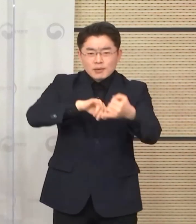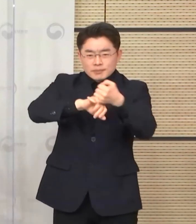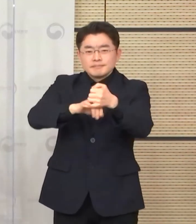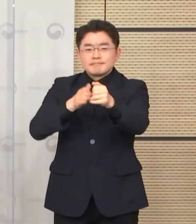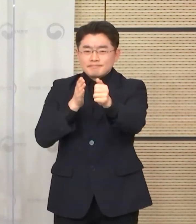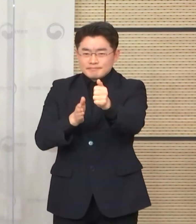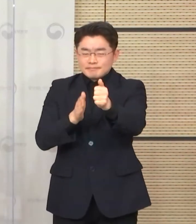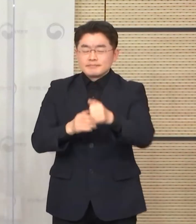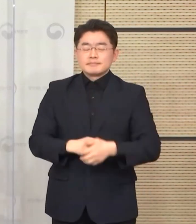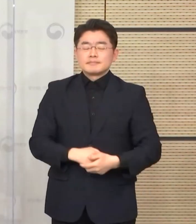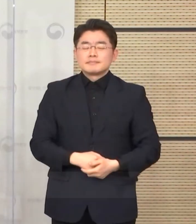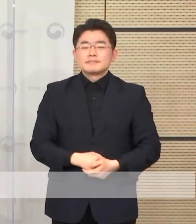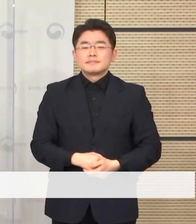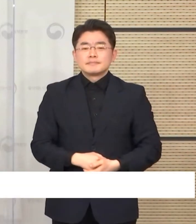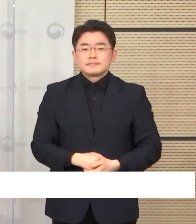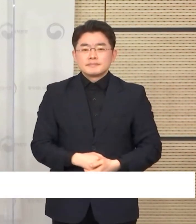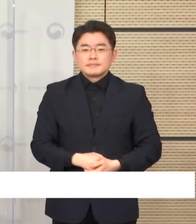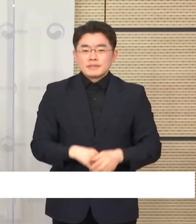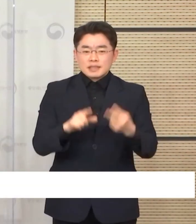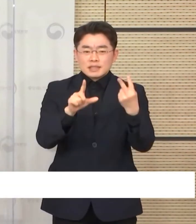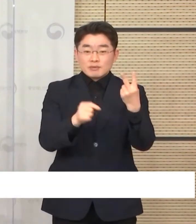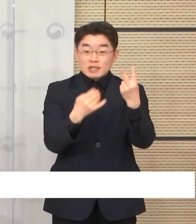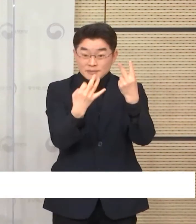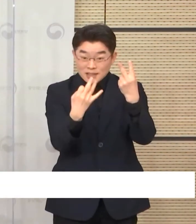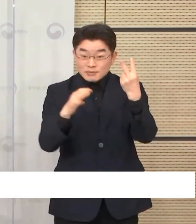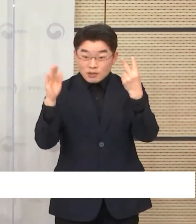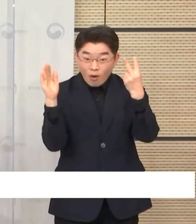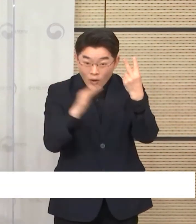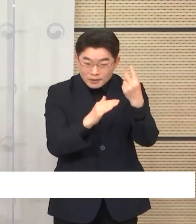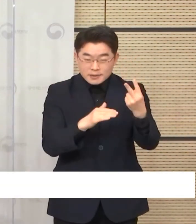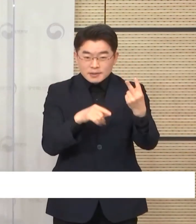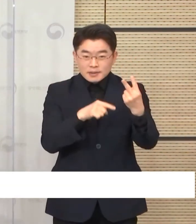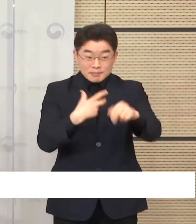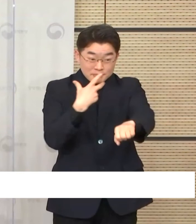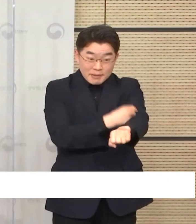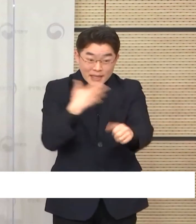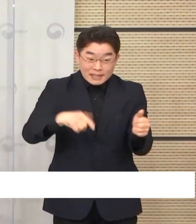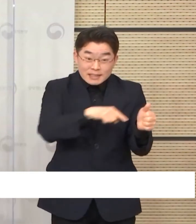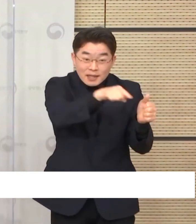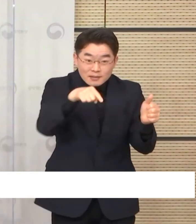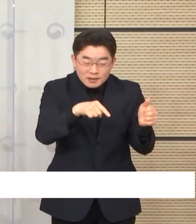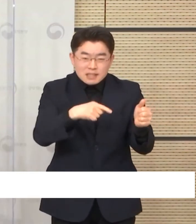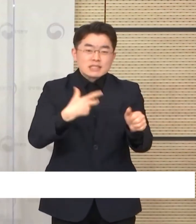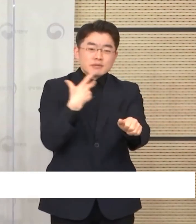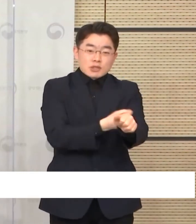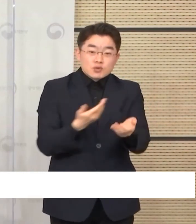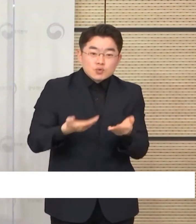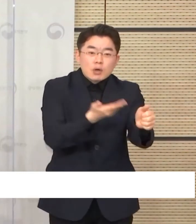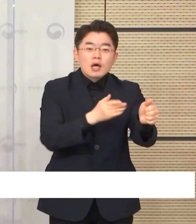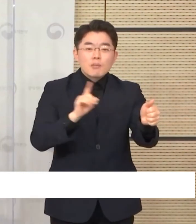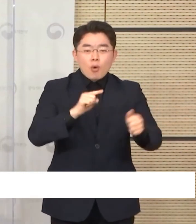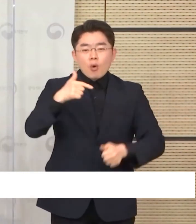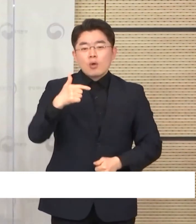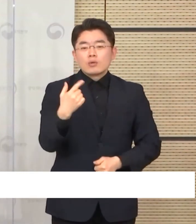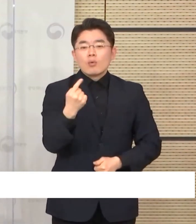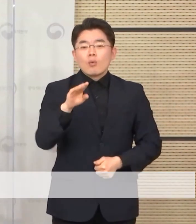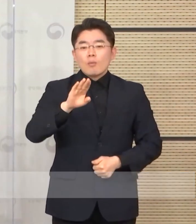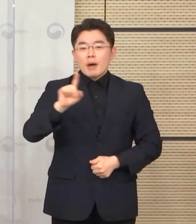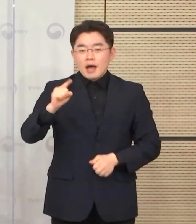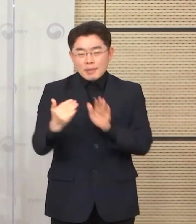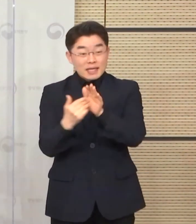합니다 2월 14일부터 는 미 족 종자를 대상으로 노바 벡스 백신 접종도